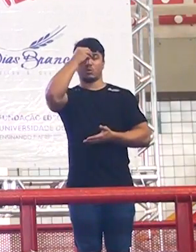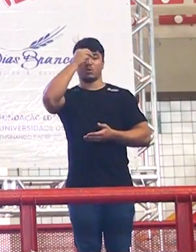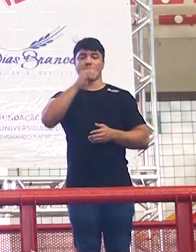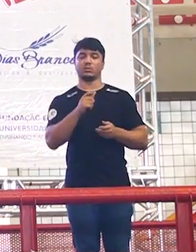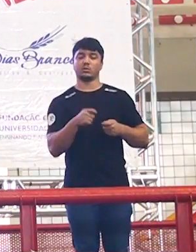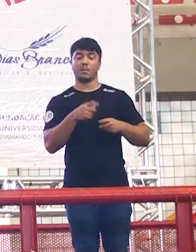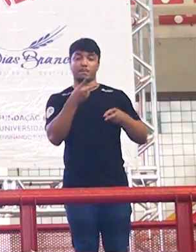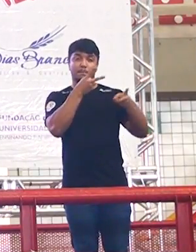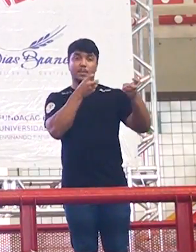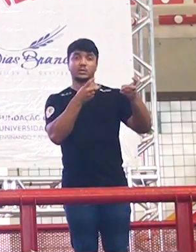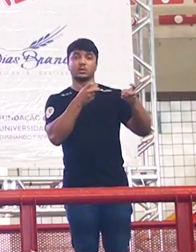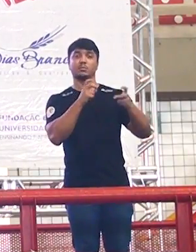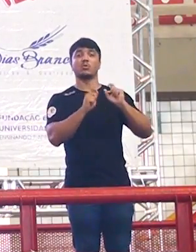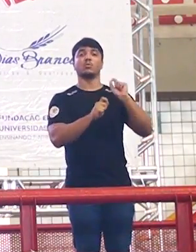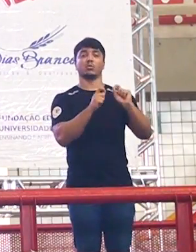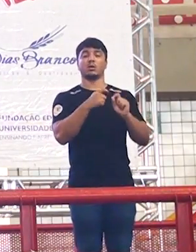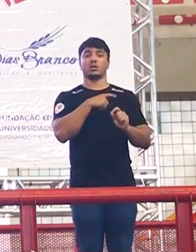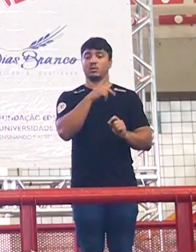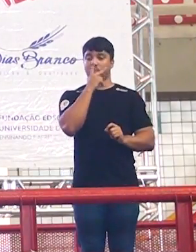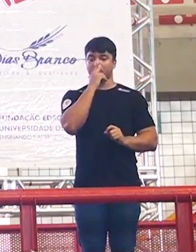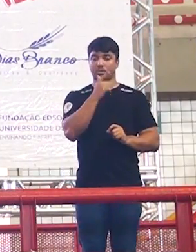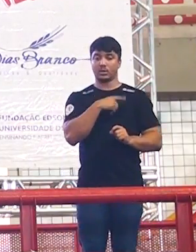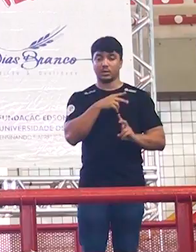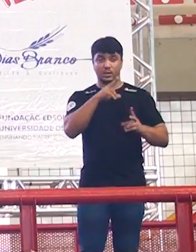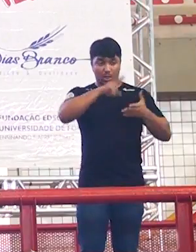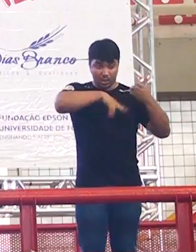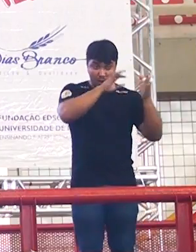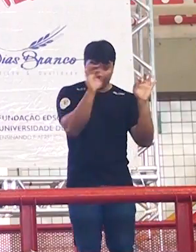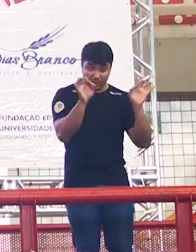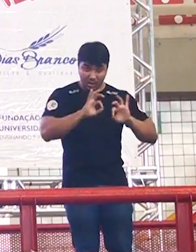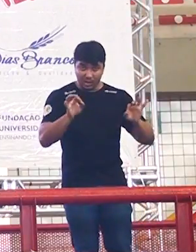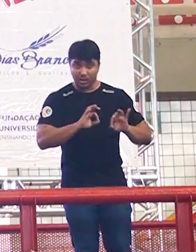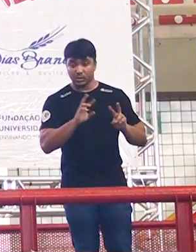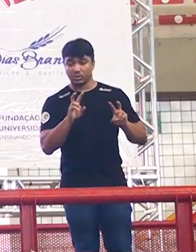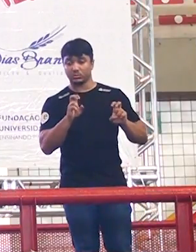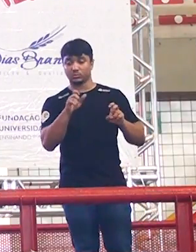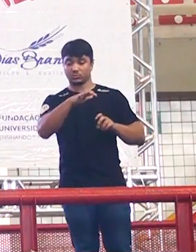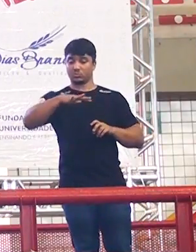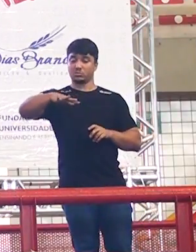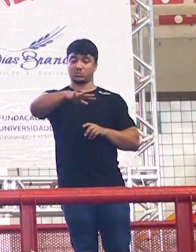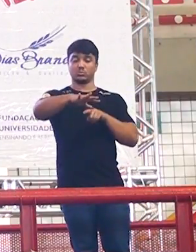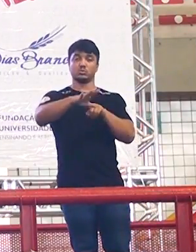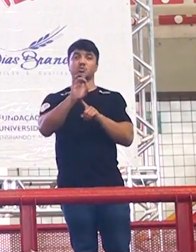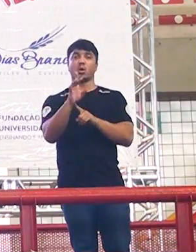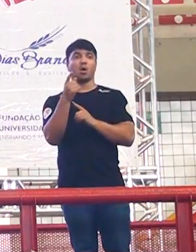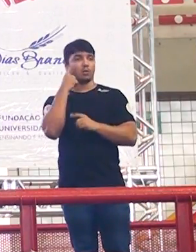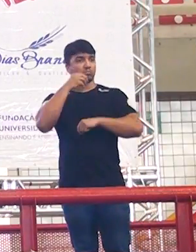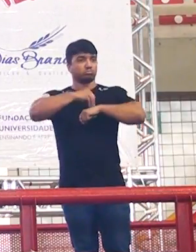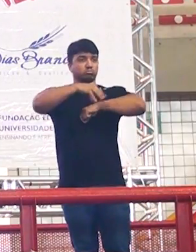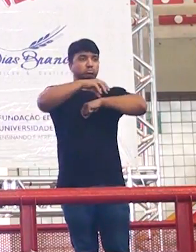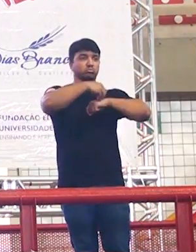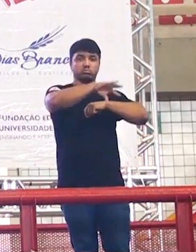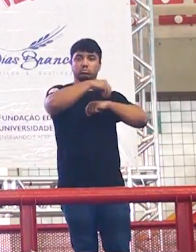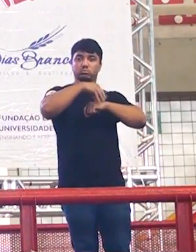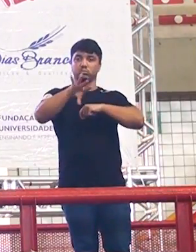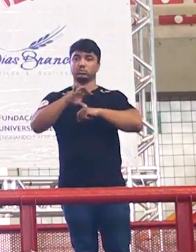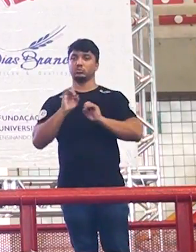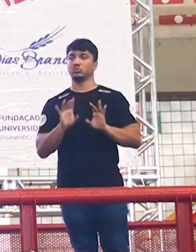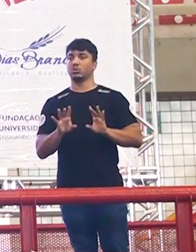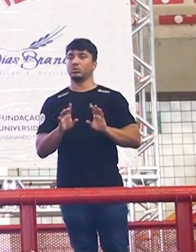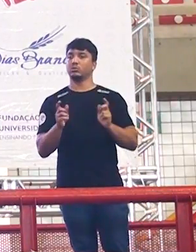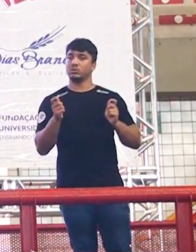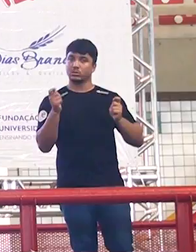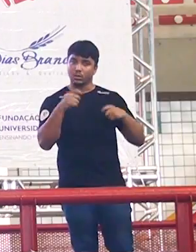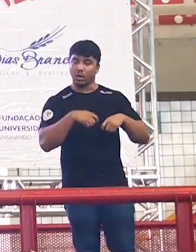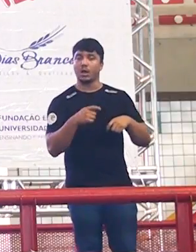você perceber que, sem ter lido nada sobre o assunto, só ter ouvido o que a gente falou aqui, já dá